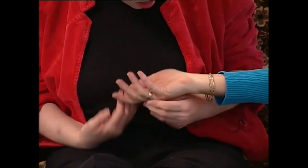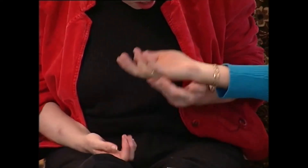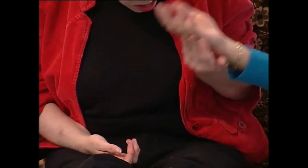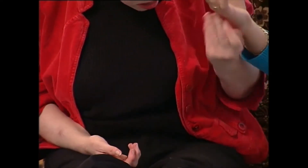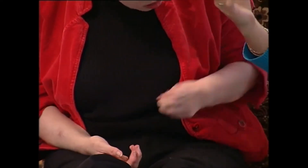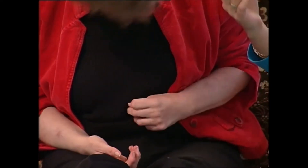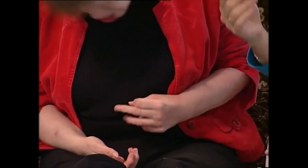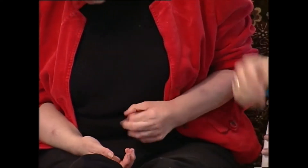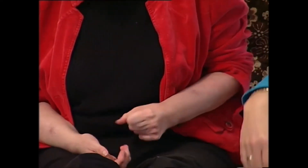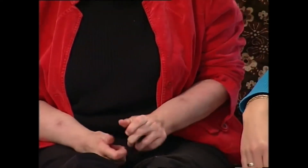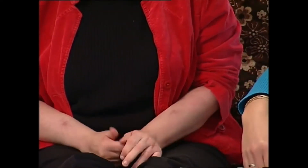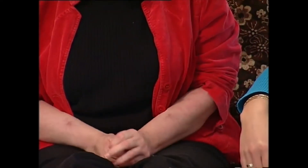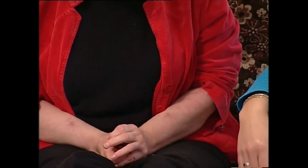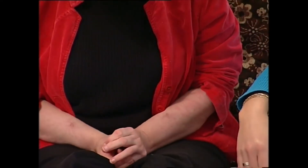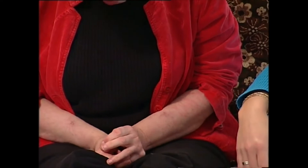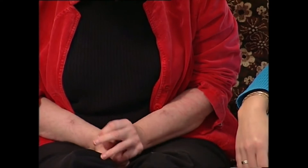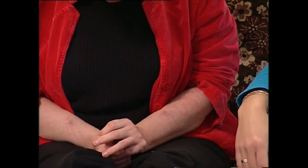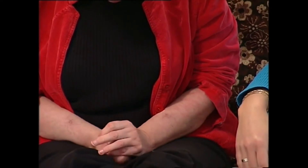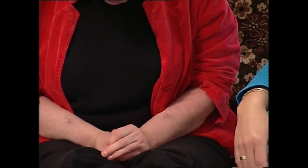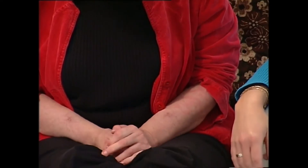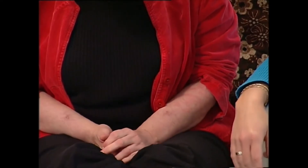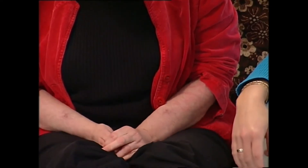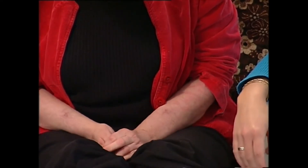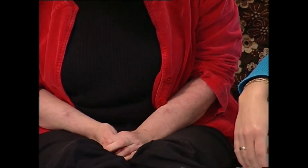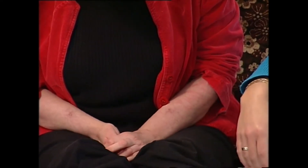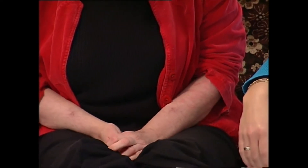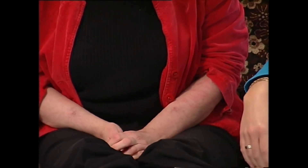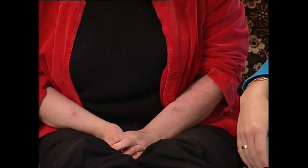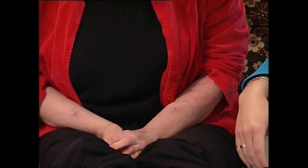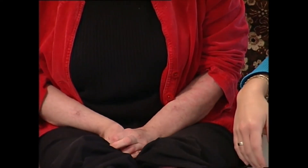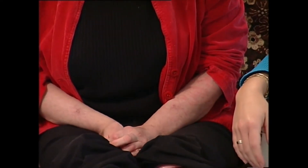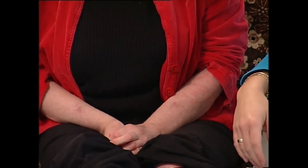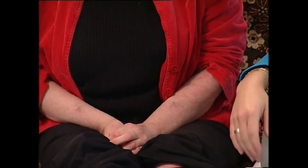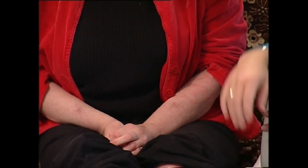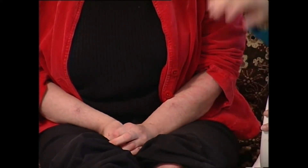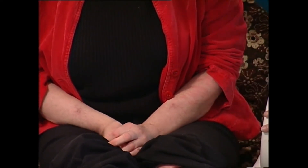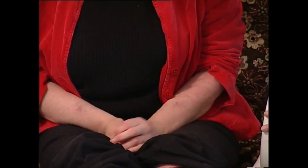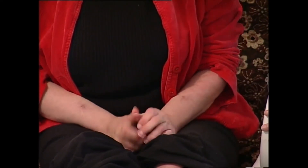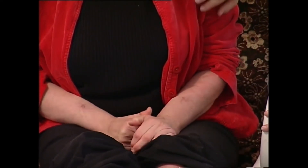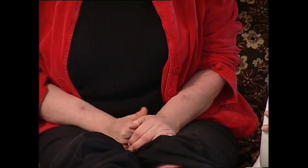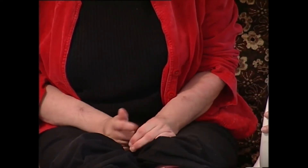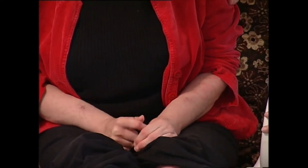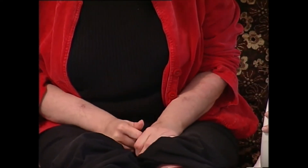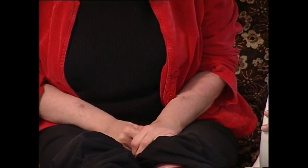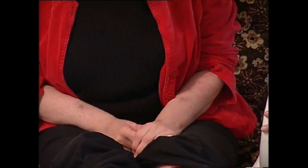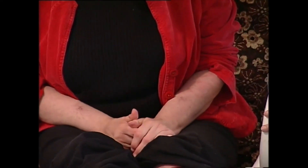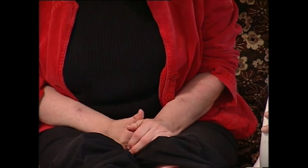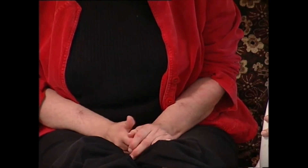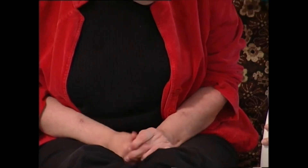Door gewoon bij haar te zitten, proberen we haar te laten wennen aan gezellig samen zijn. Tineke is namelijk geneigd om contact af te